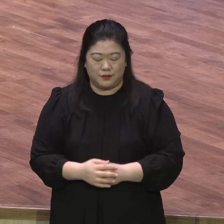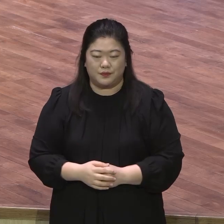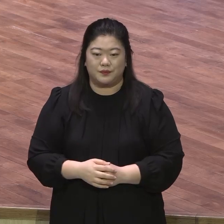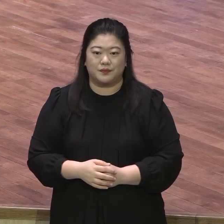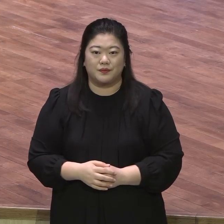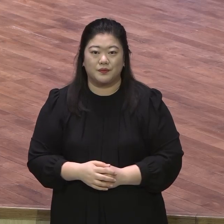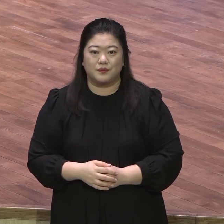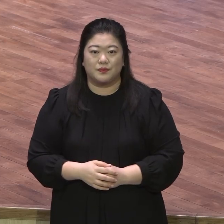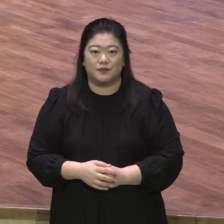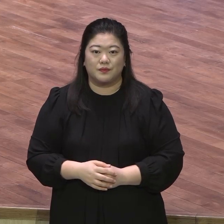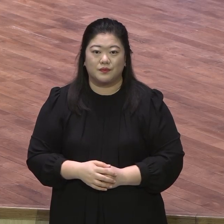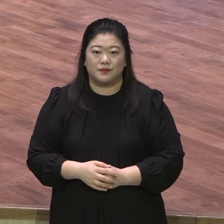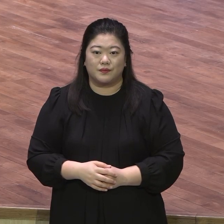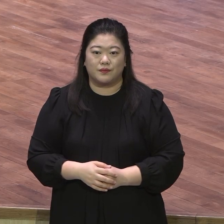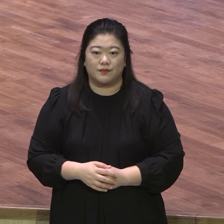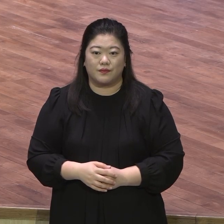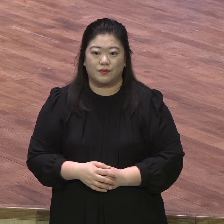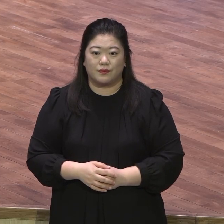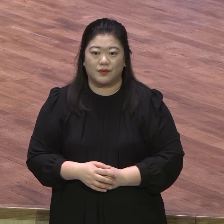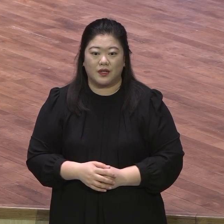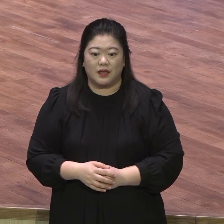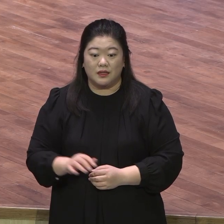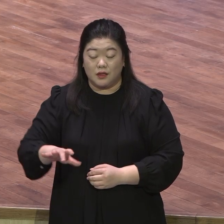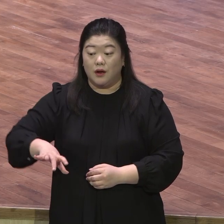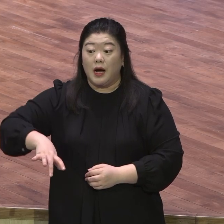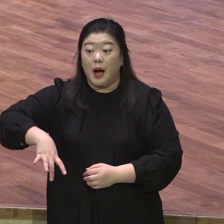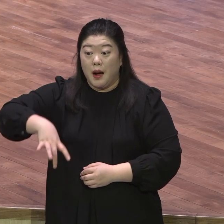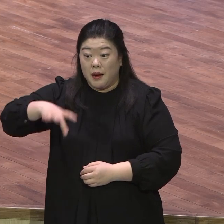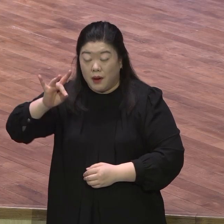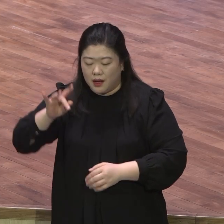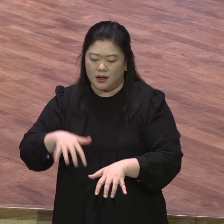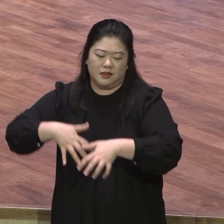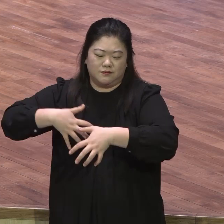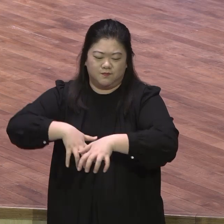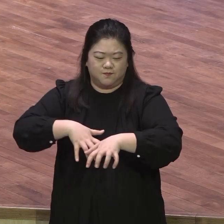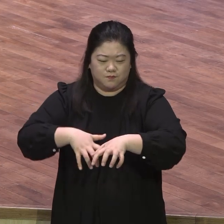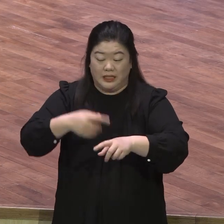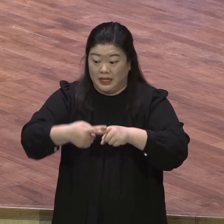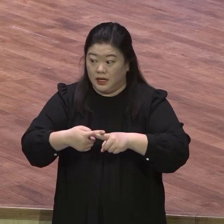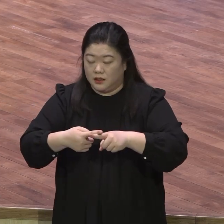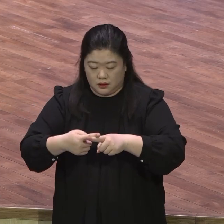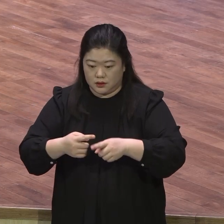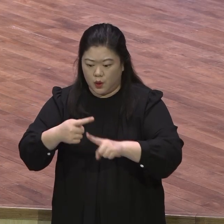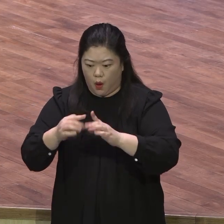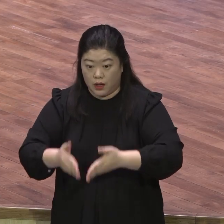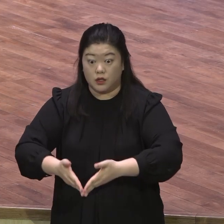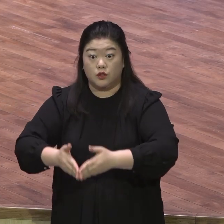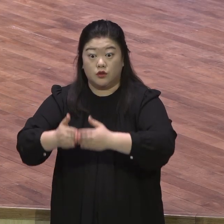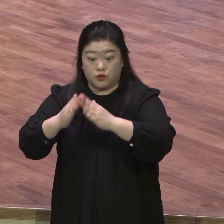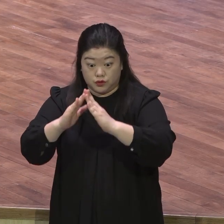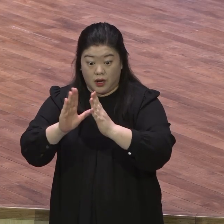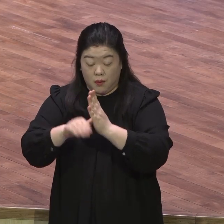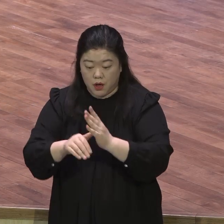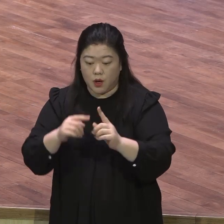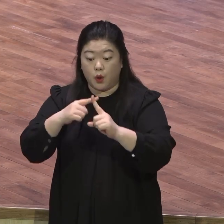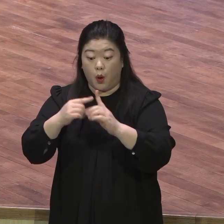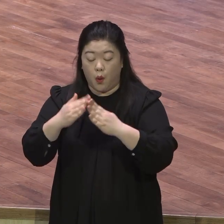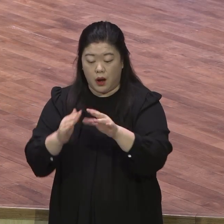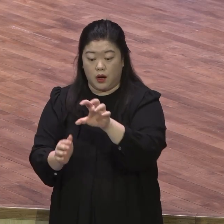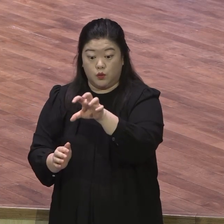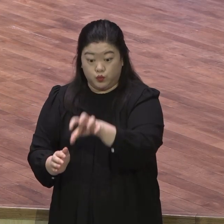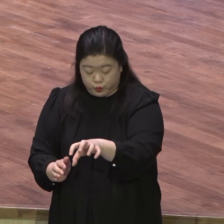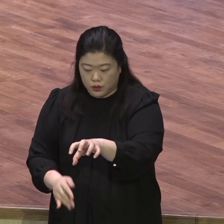가다가 이제 여기서 몇 달 몇 년을 쉰다. 그러면 여기서 성막을 치잖아요. 전부 다 성전 중간이기